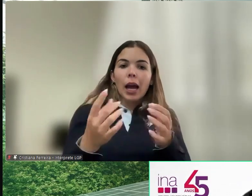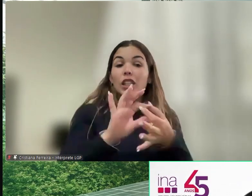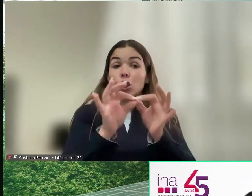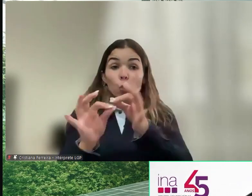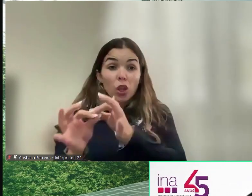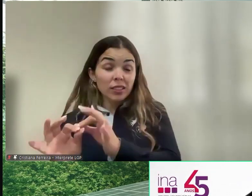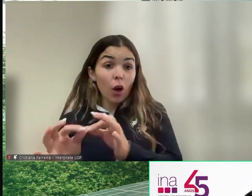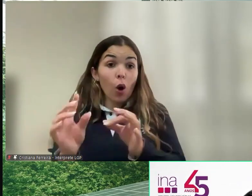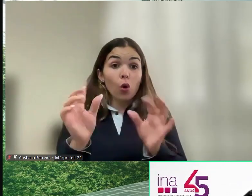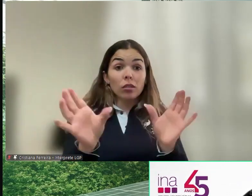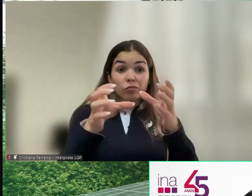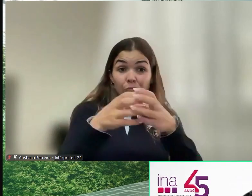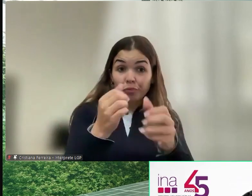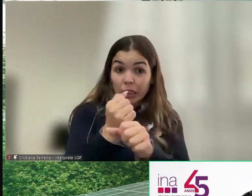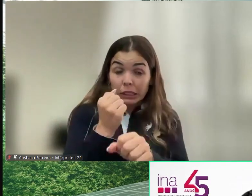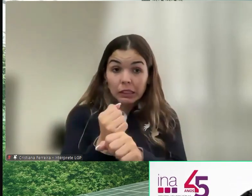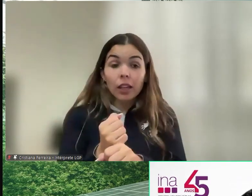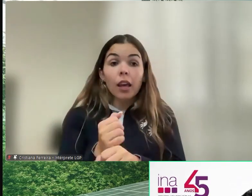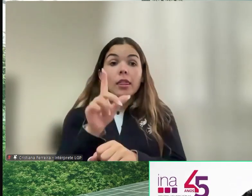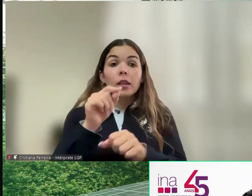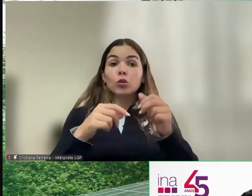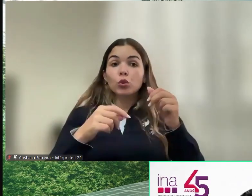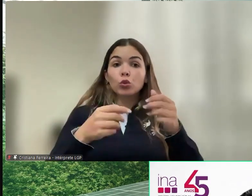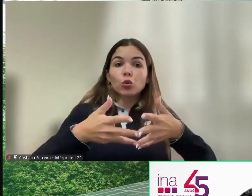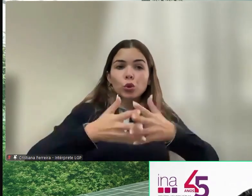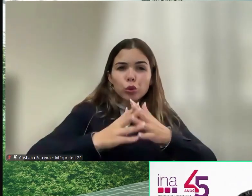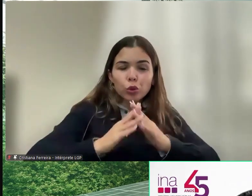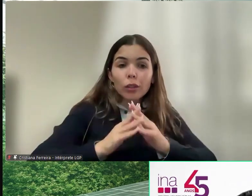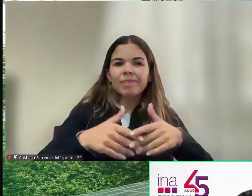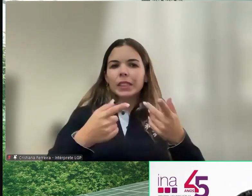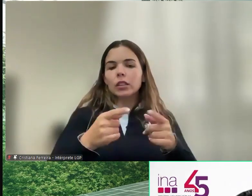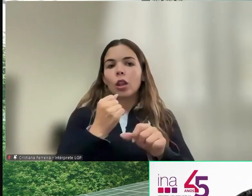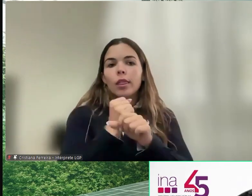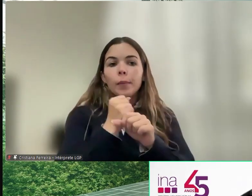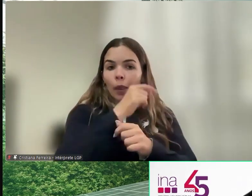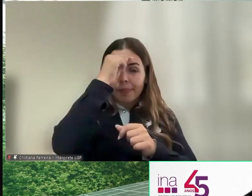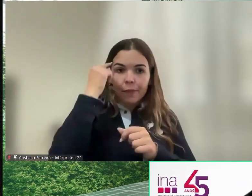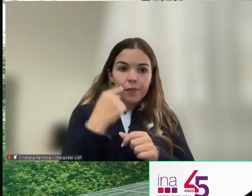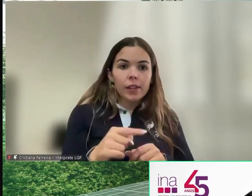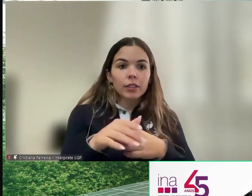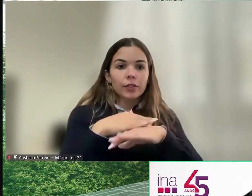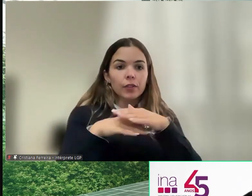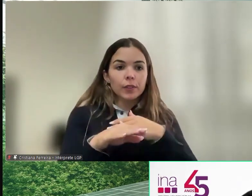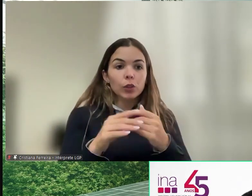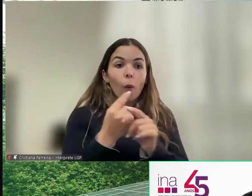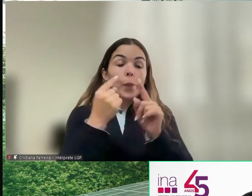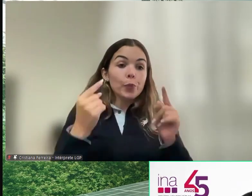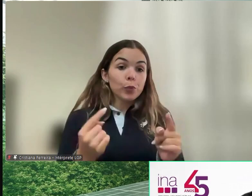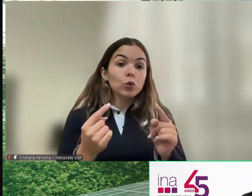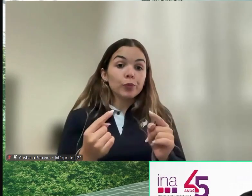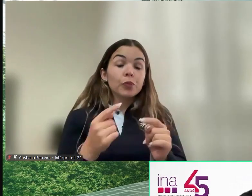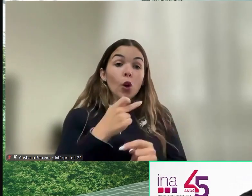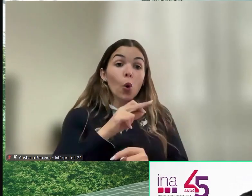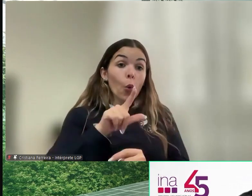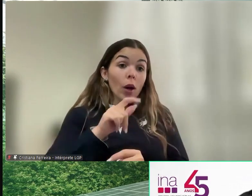articulação entre atores, entre estruturas, e isso tudo é um trabalho realmente difícil muitas vezes de fazer, até porque, como o Alexandre estava